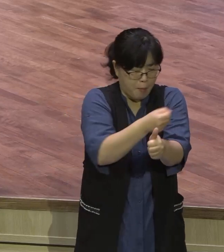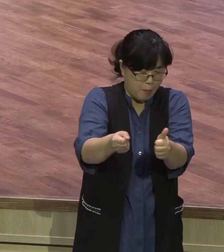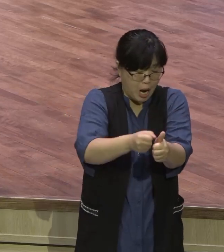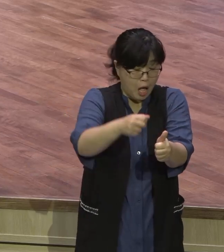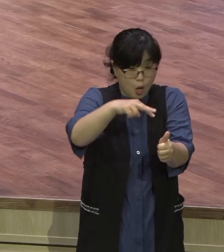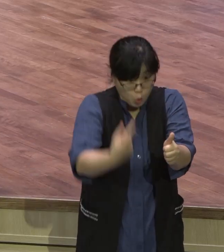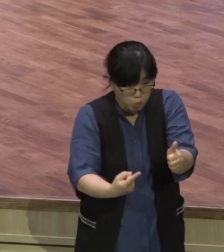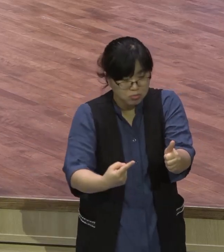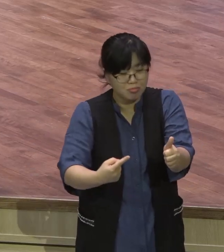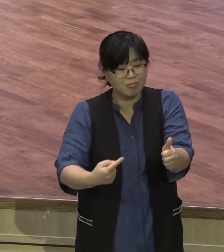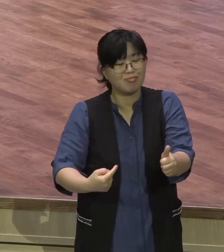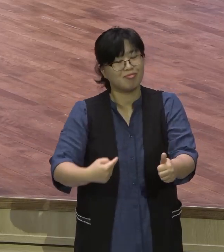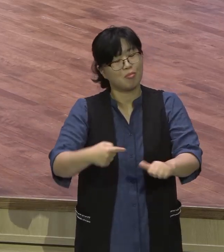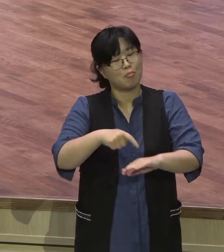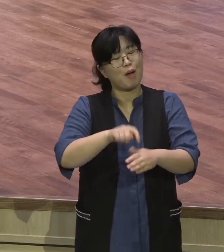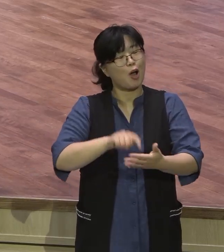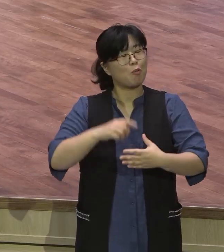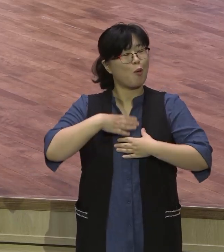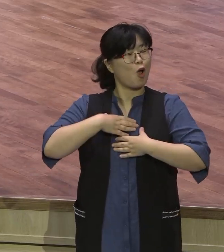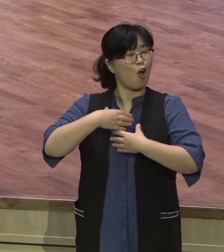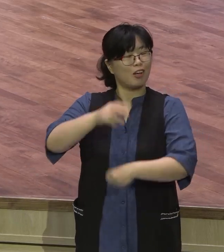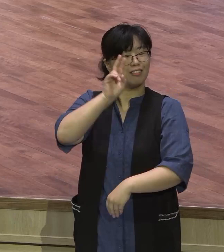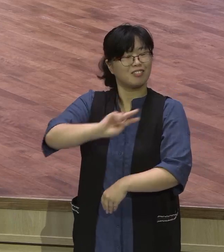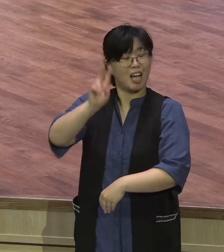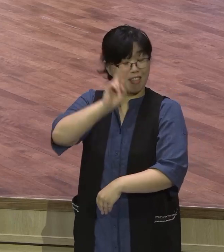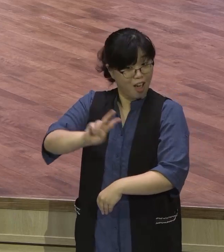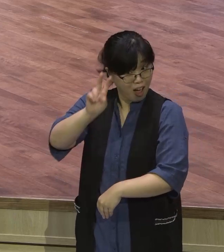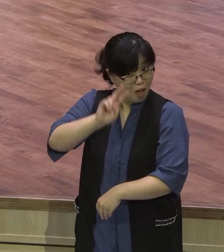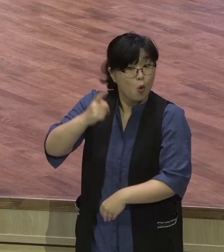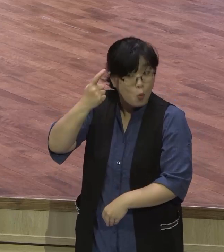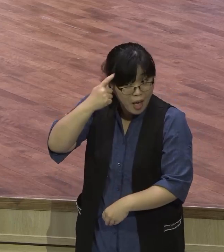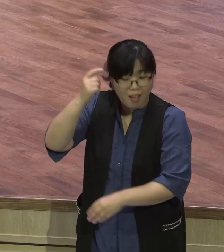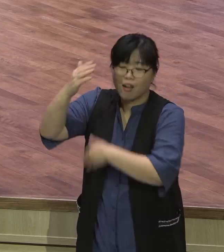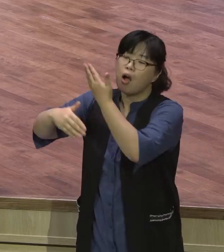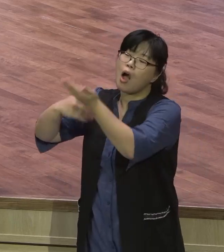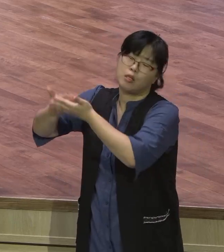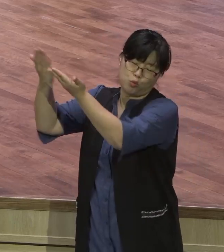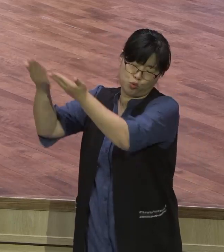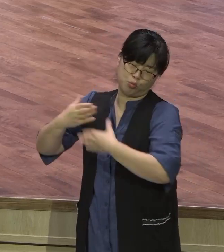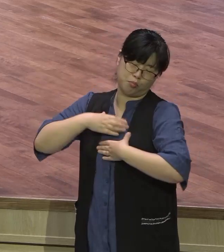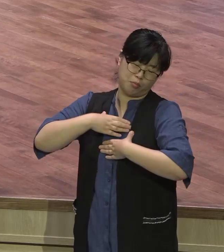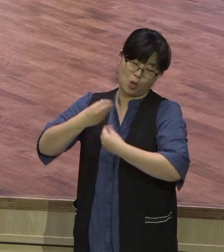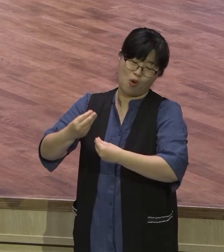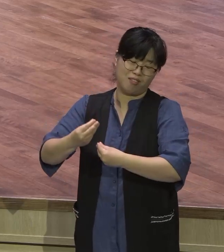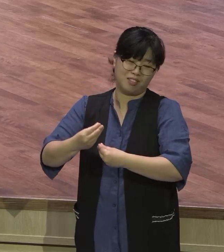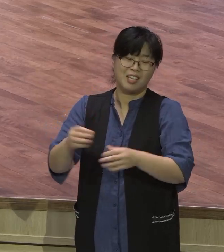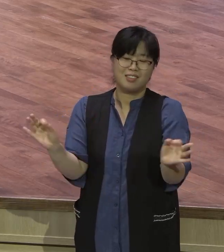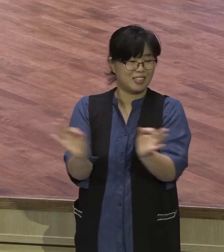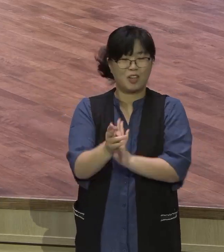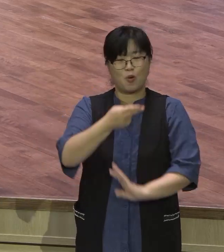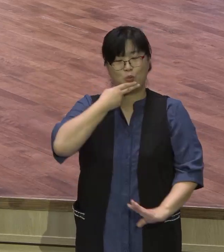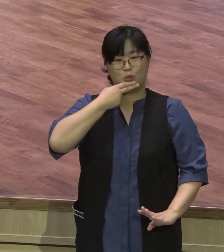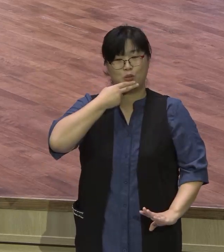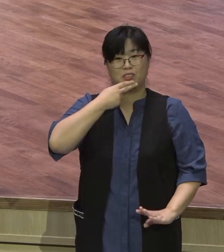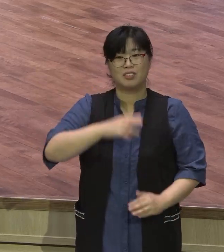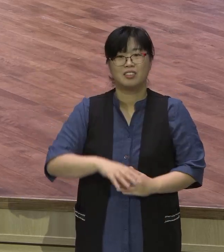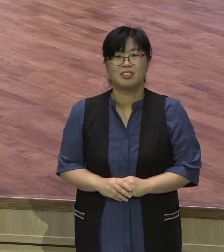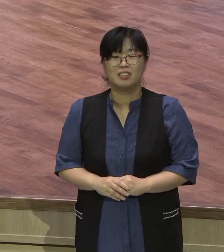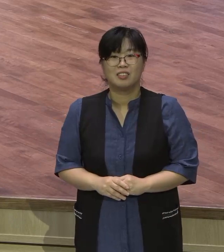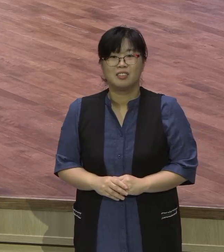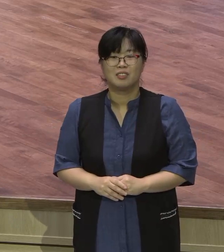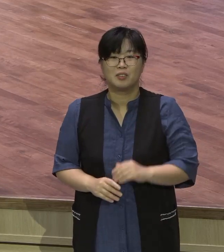시비하게 만들고 계속 싸우게 만들고 그래가지고 다 박살내버려요 남북 꼬라지 보세요 트럼프 보세요 전